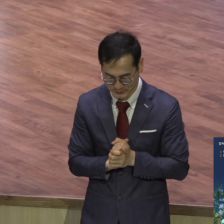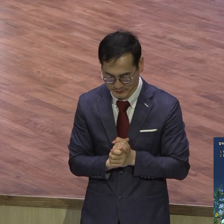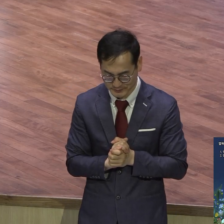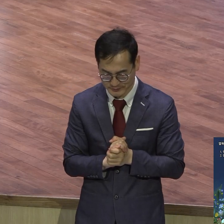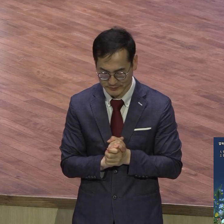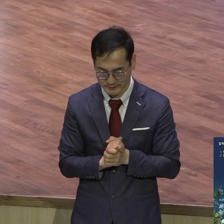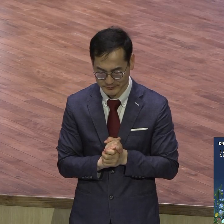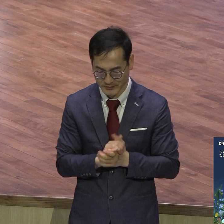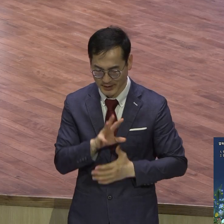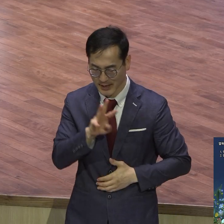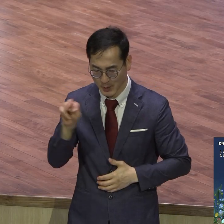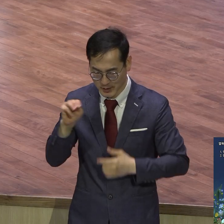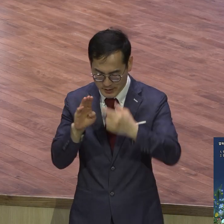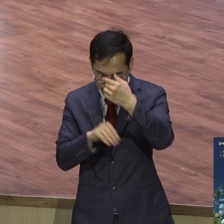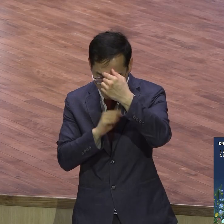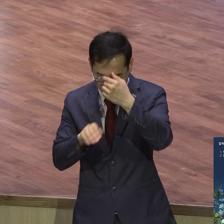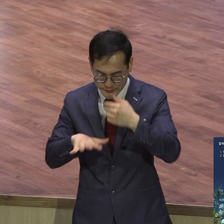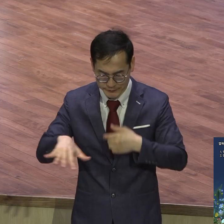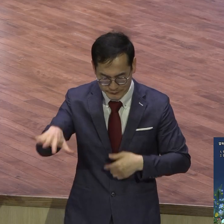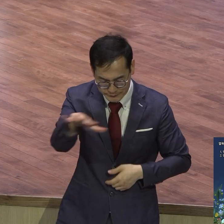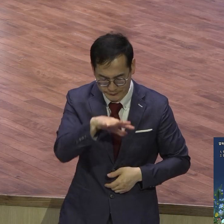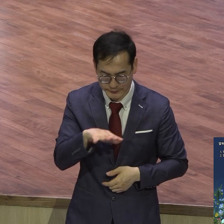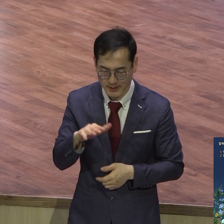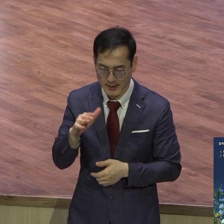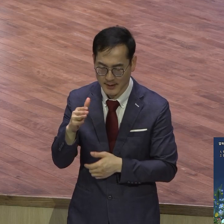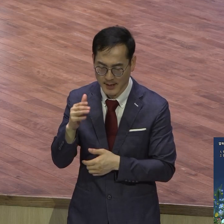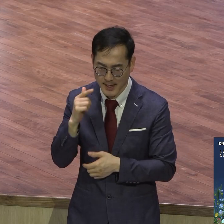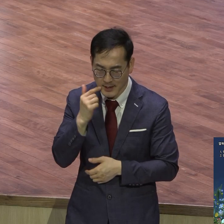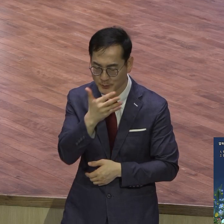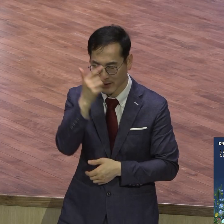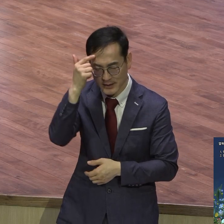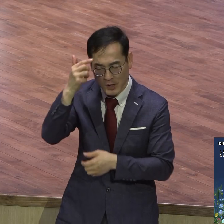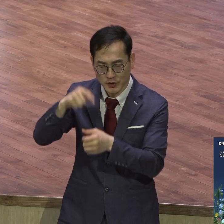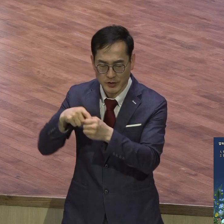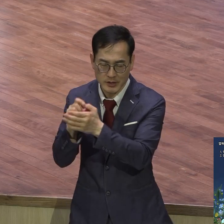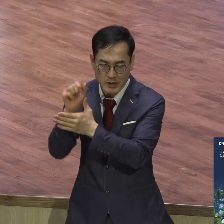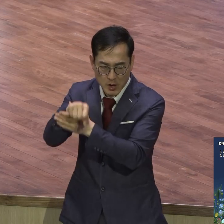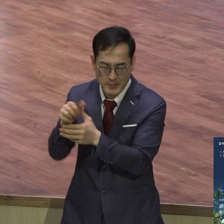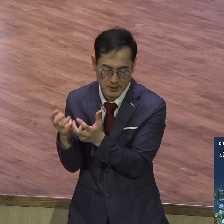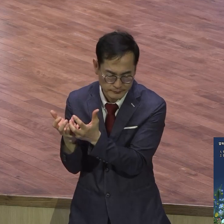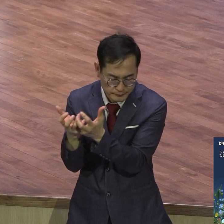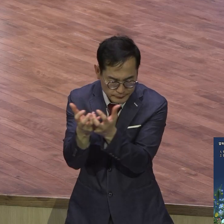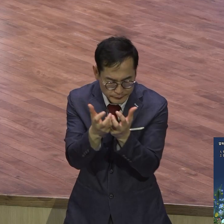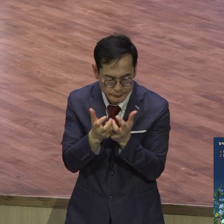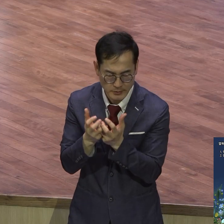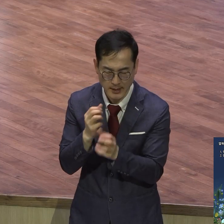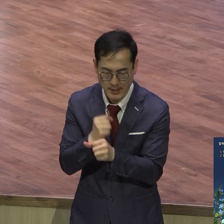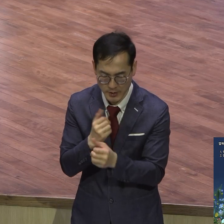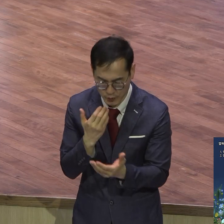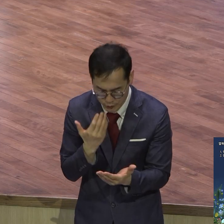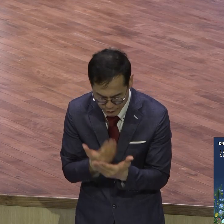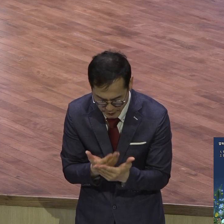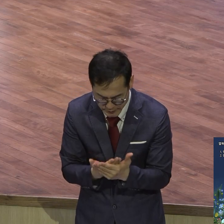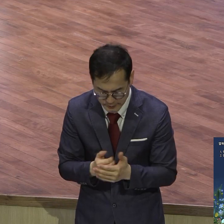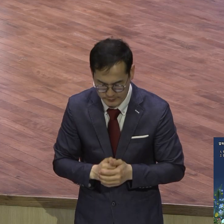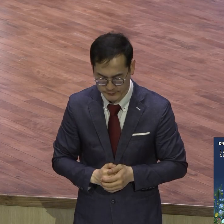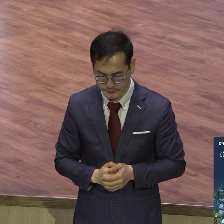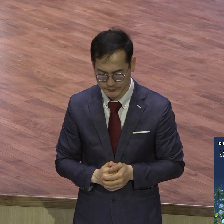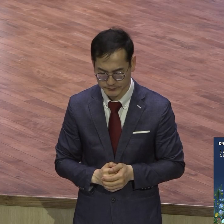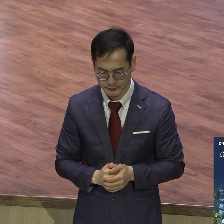참으로 아름다운 영적 열매를 맺는 삶이 되게 하야 조사사